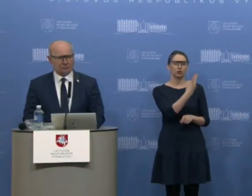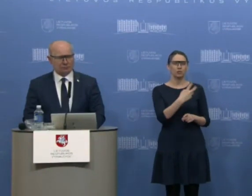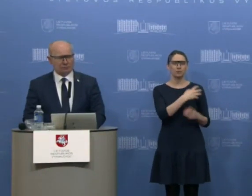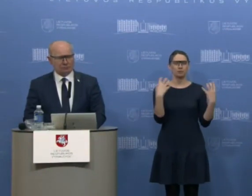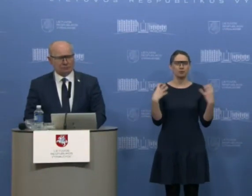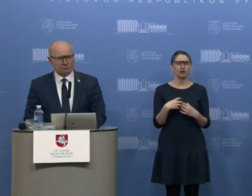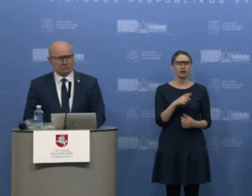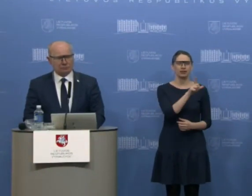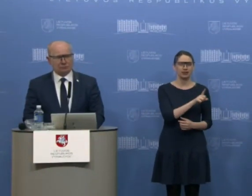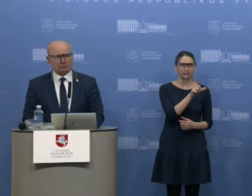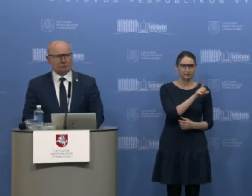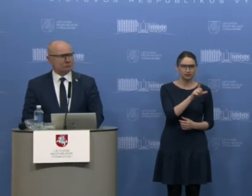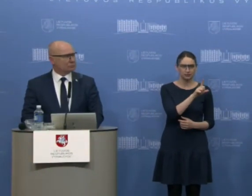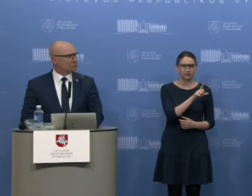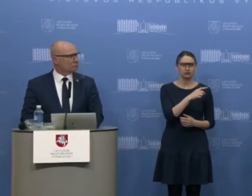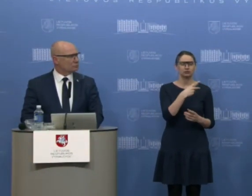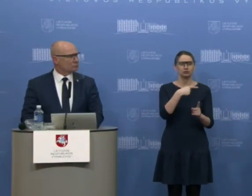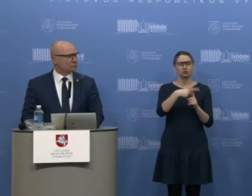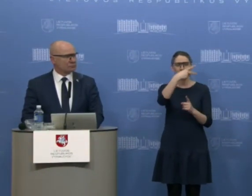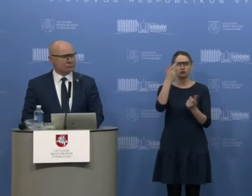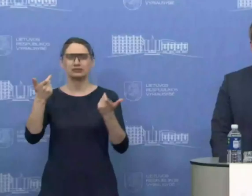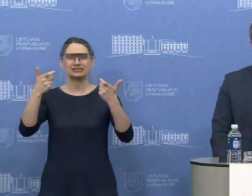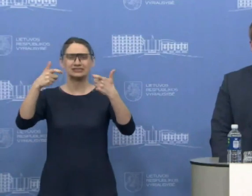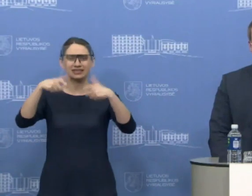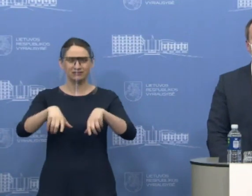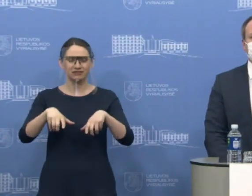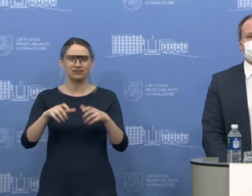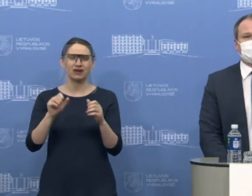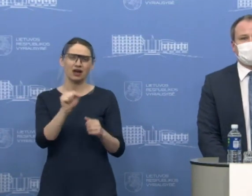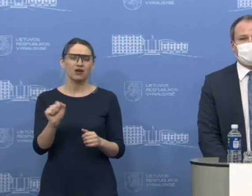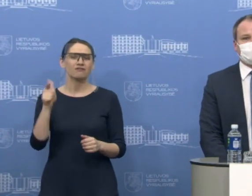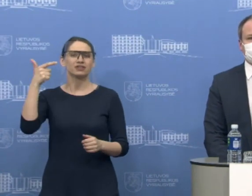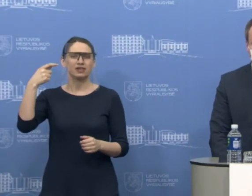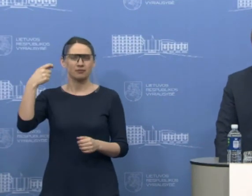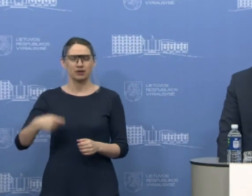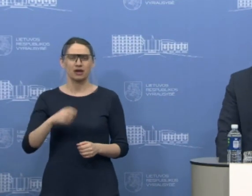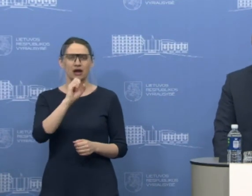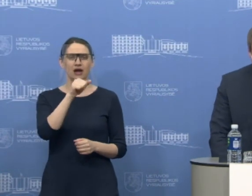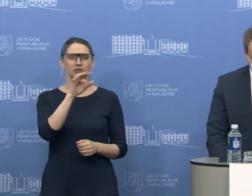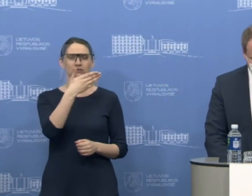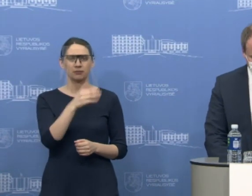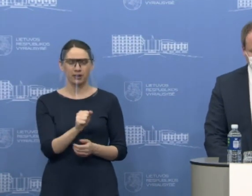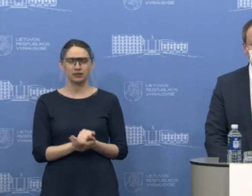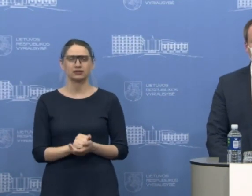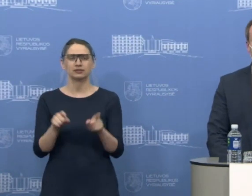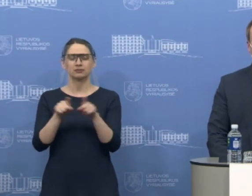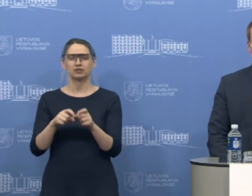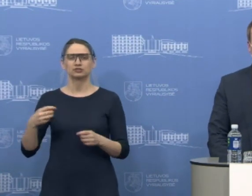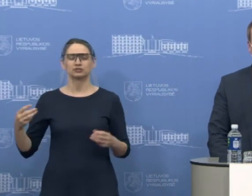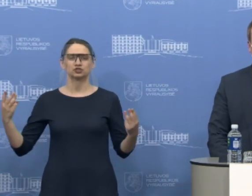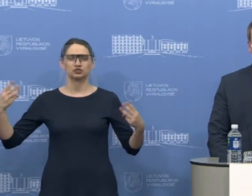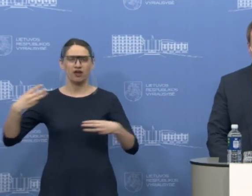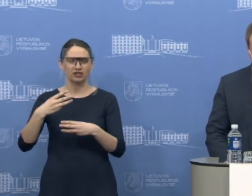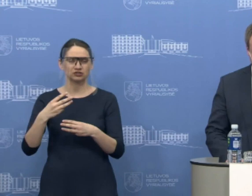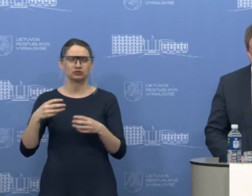Lazdijų rajono merė Lietuvos Savivaldybių asociacijos viceprezidentė Ausmo Miškinienė ir Švenčionių